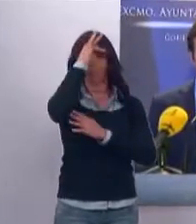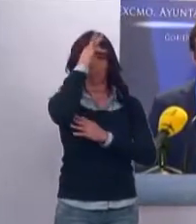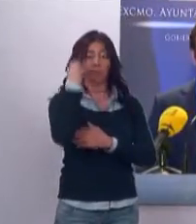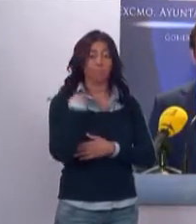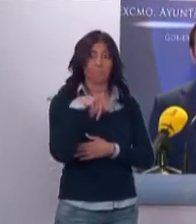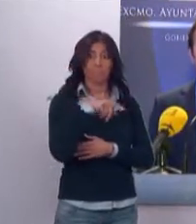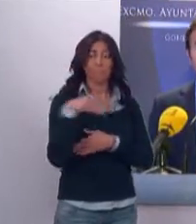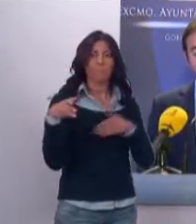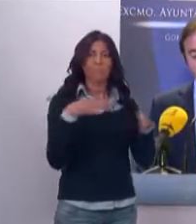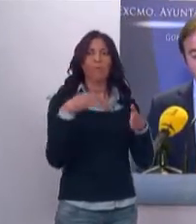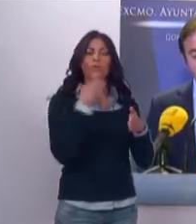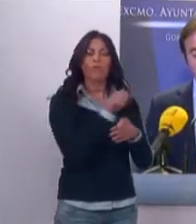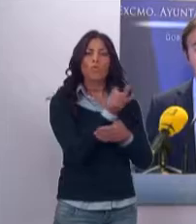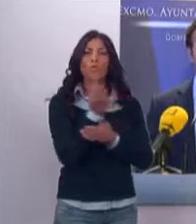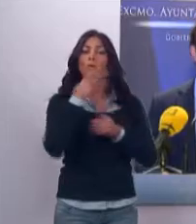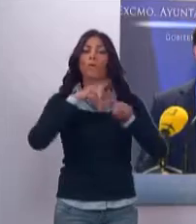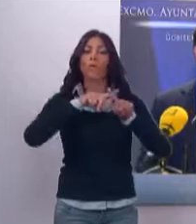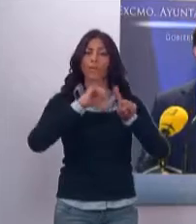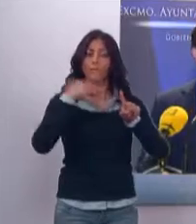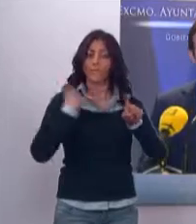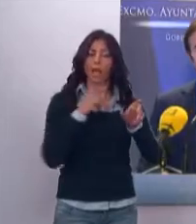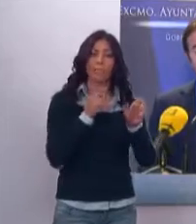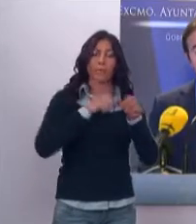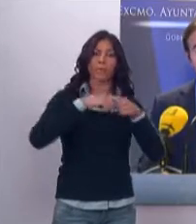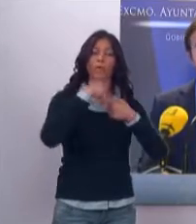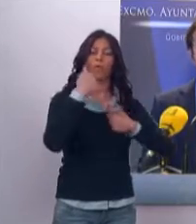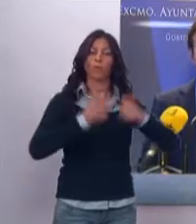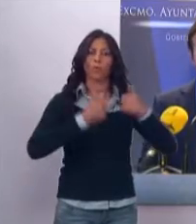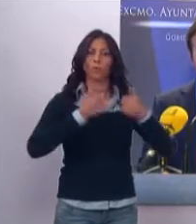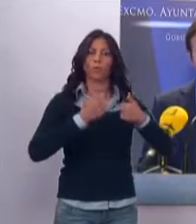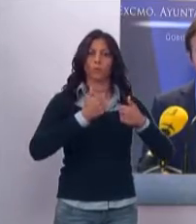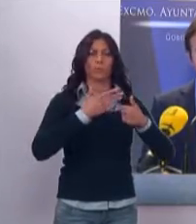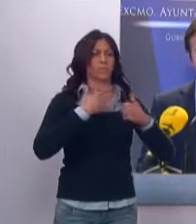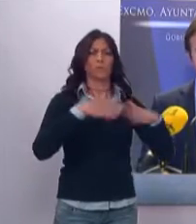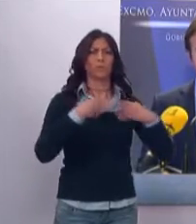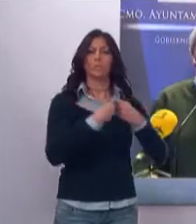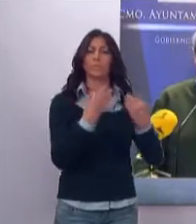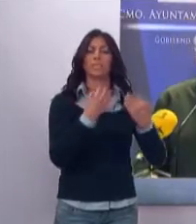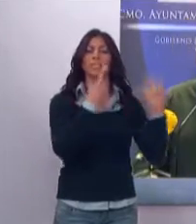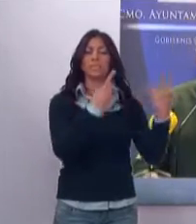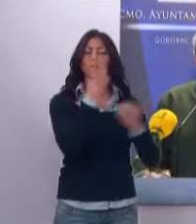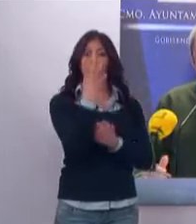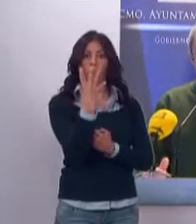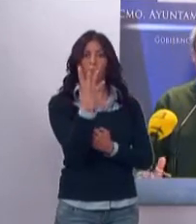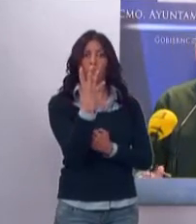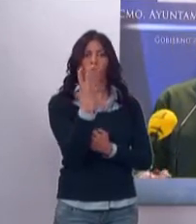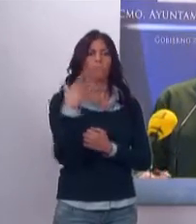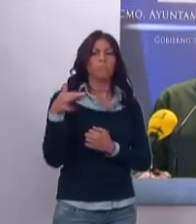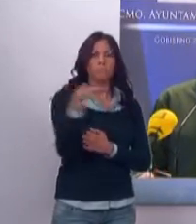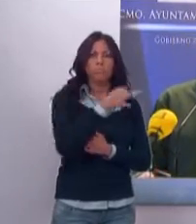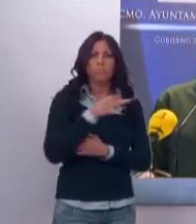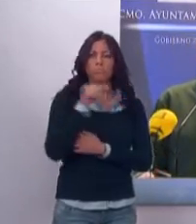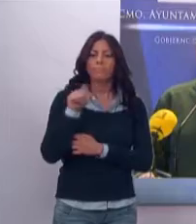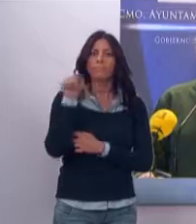domingo. Nesta ocasión, o número de cruzes que forman parte no concurso se elevará até un total de 64,